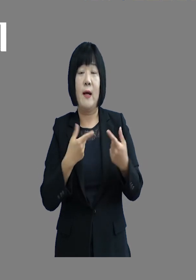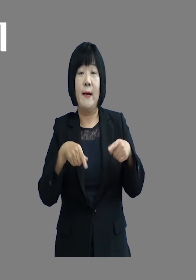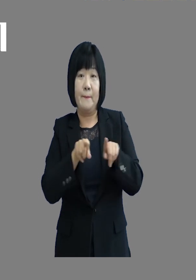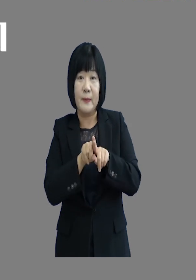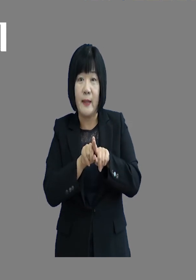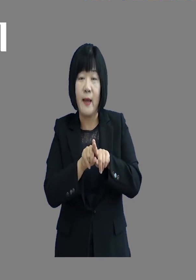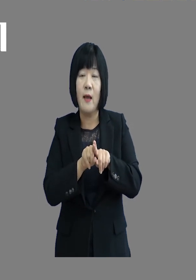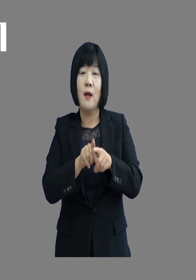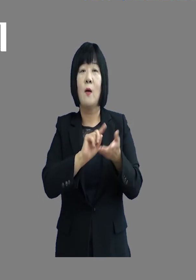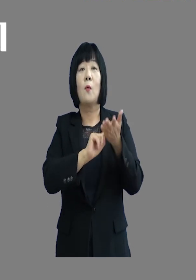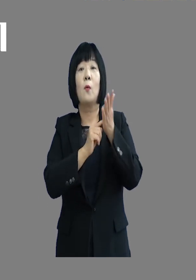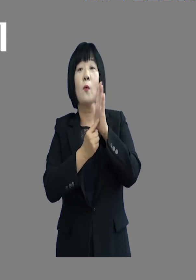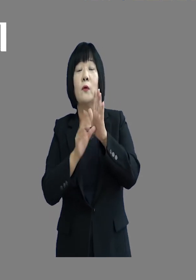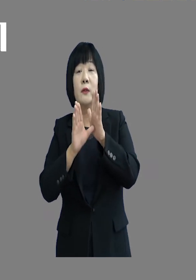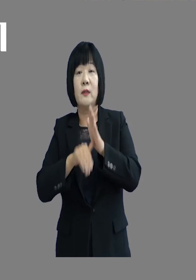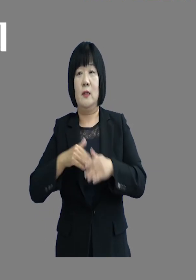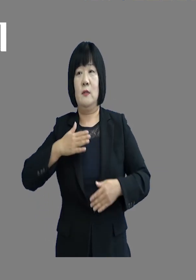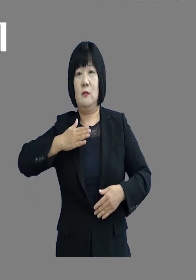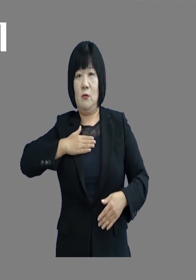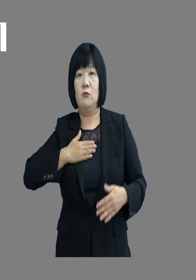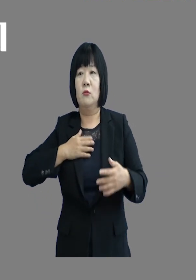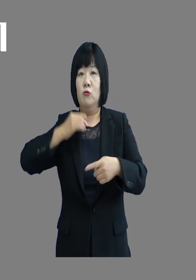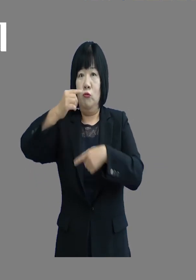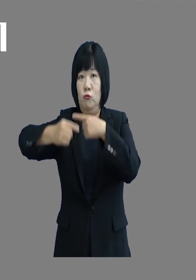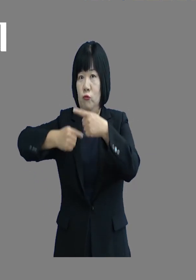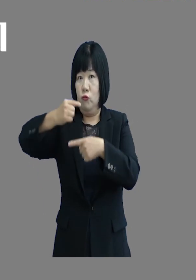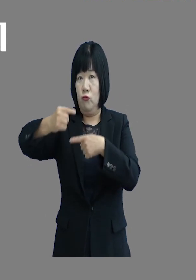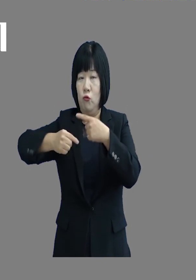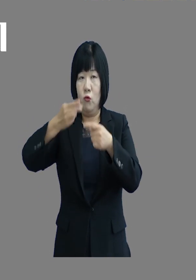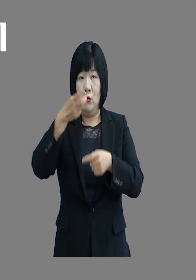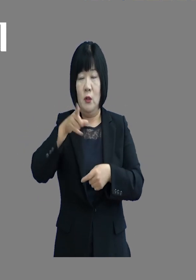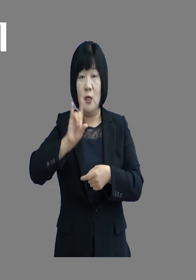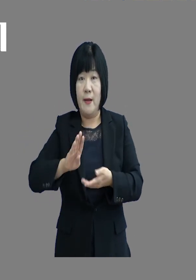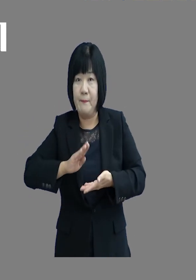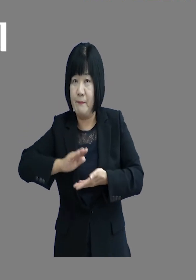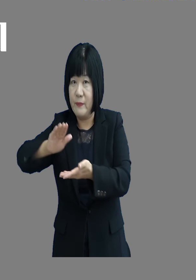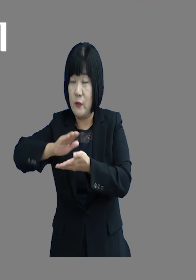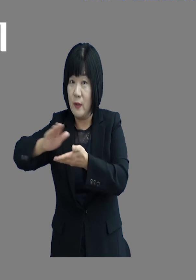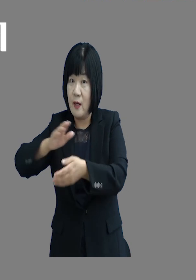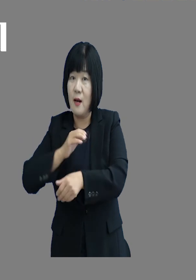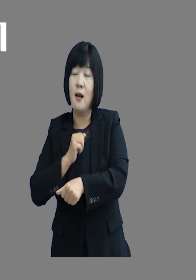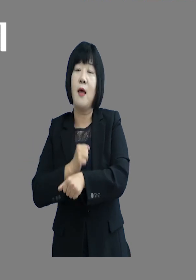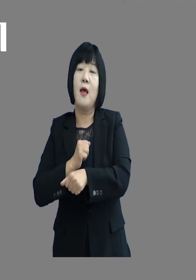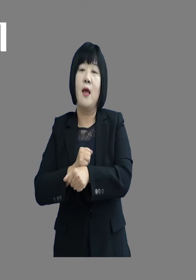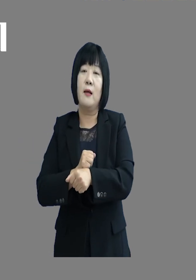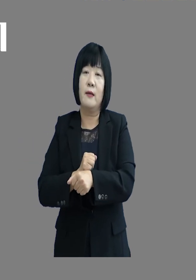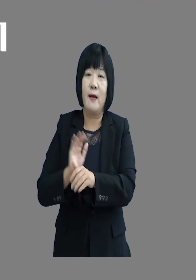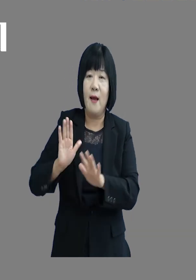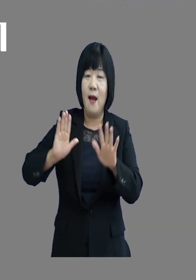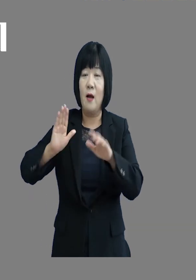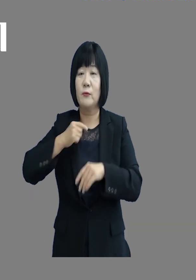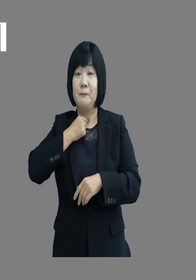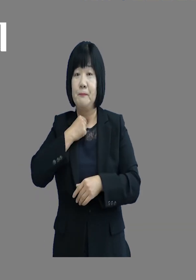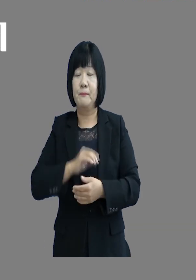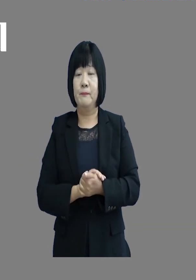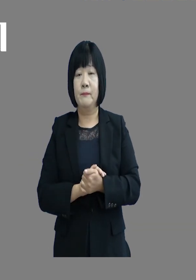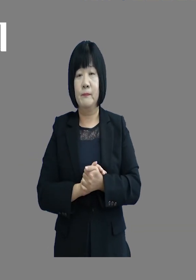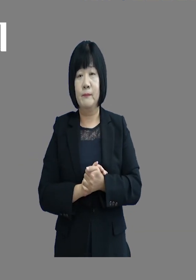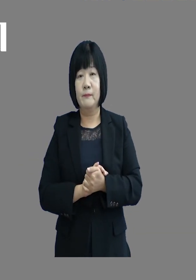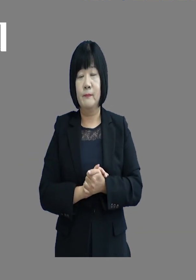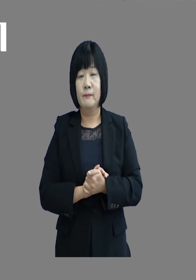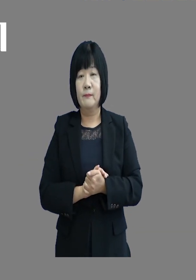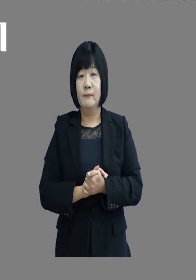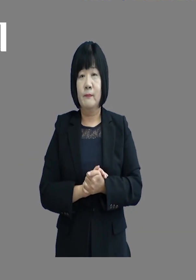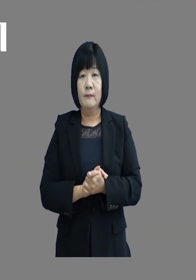그 공연에서 저는 수어로 그 랩을 전달을 하는 함께 퍼포먼스를 하고 싶습니다.